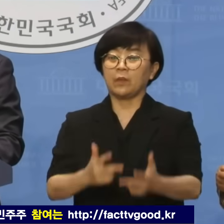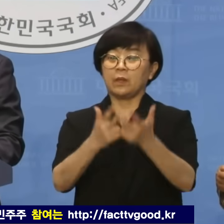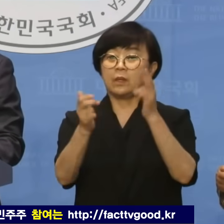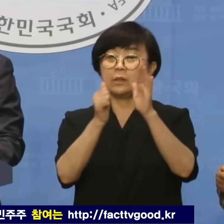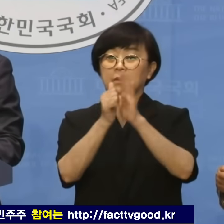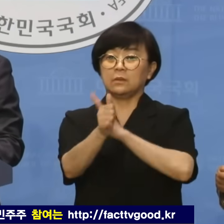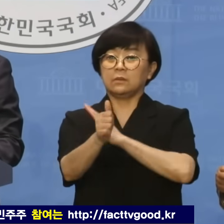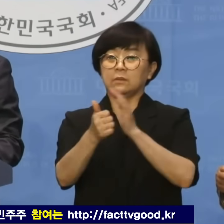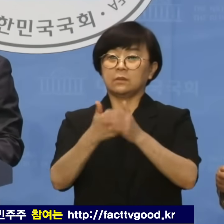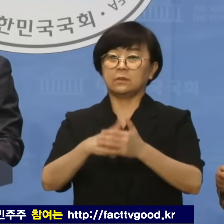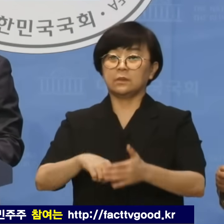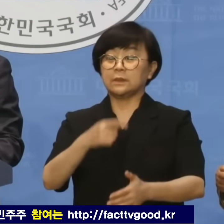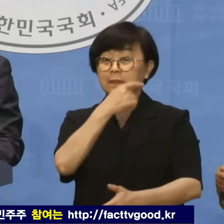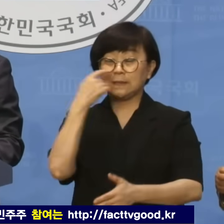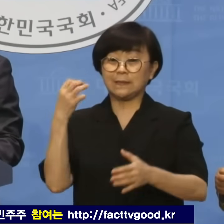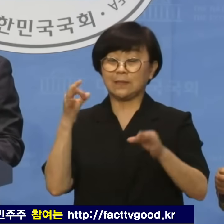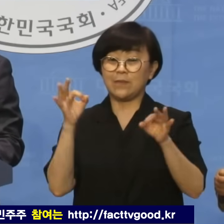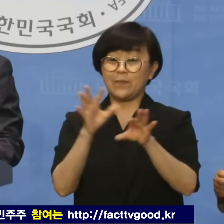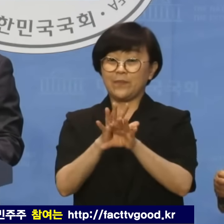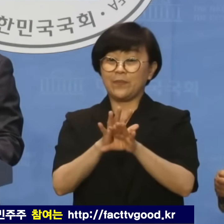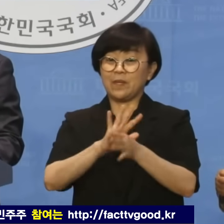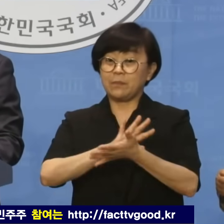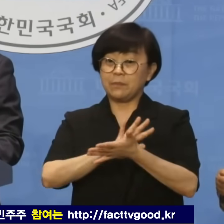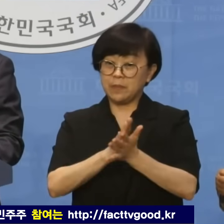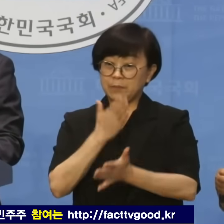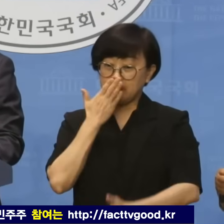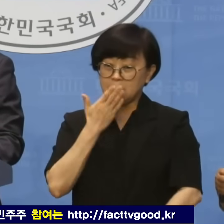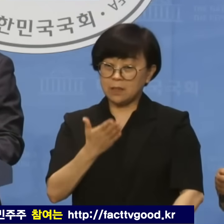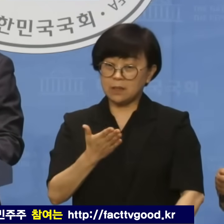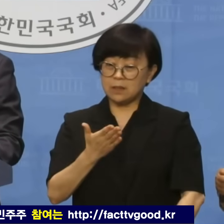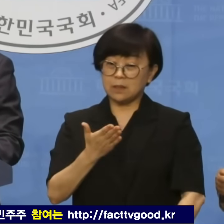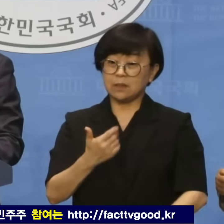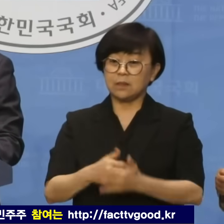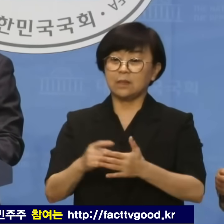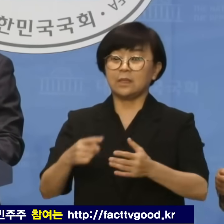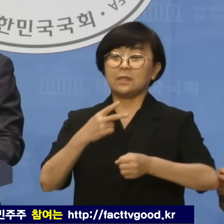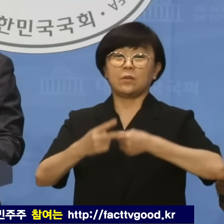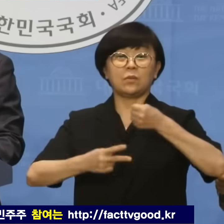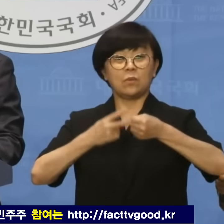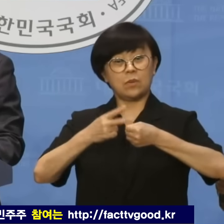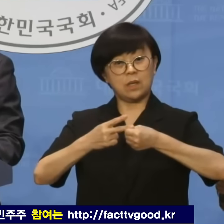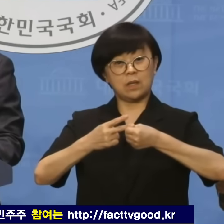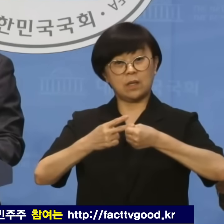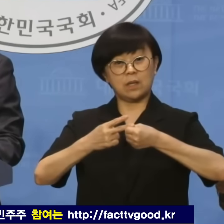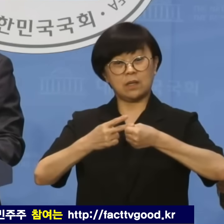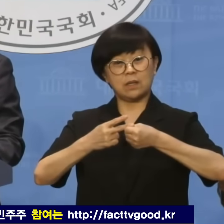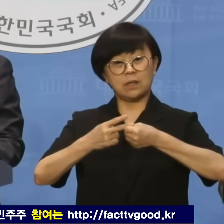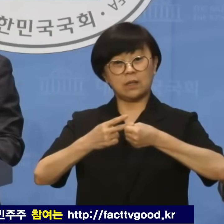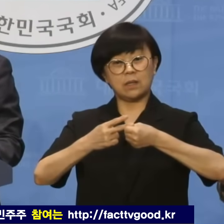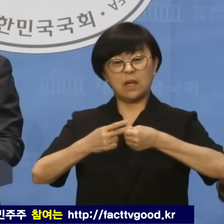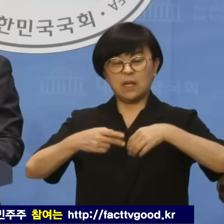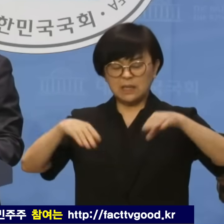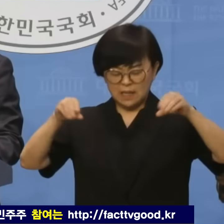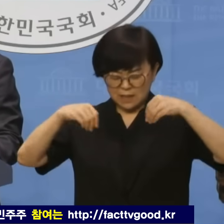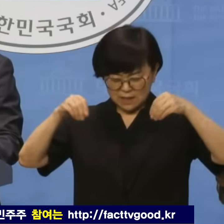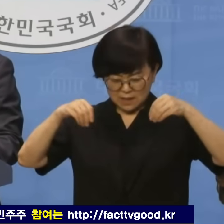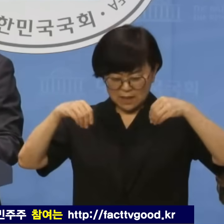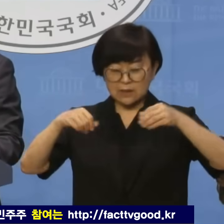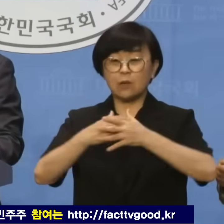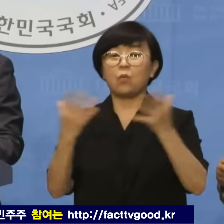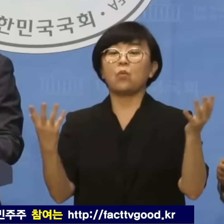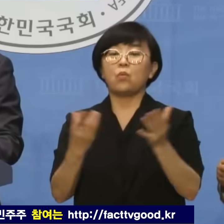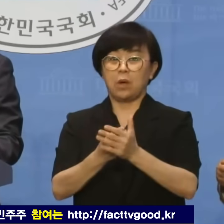대표가 증거인멸에 우려가 있습니까? 지난 2년 동안 모든 것을 탈탈